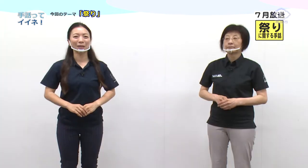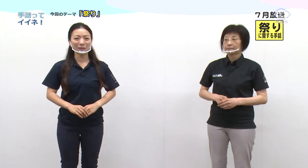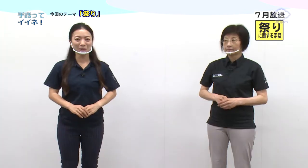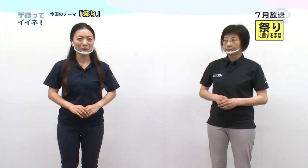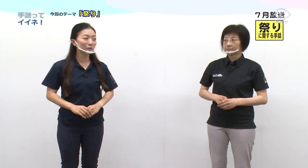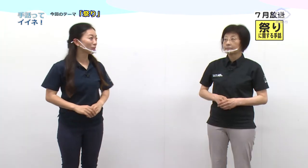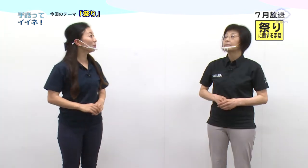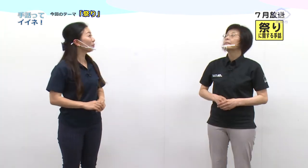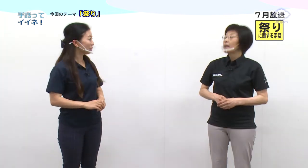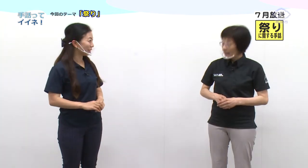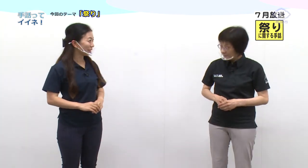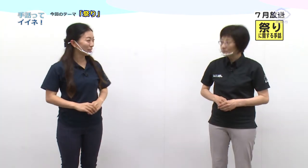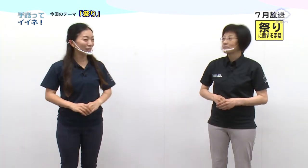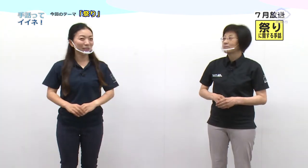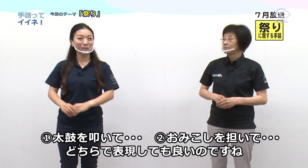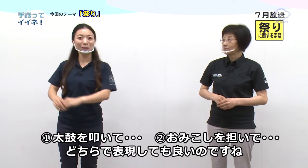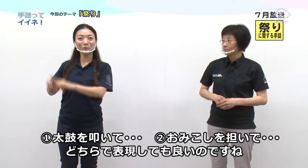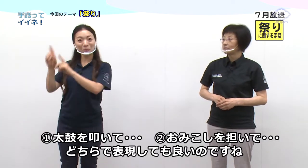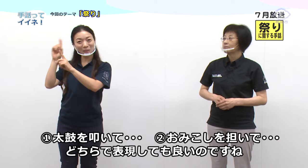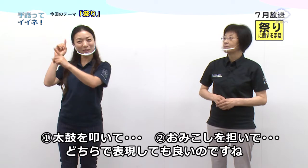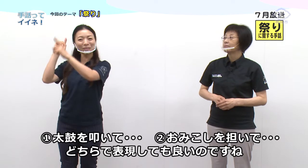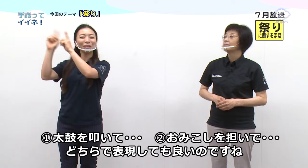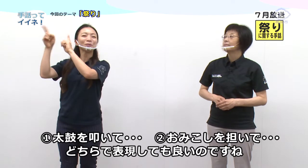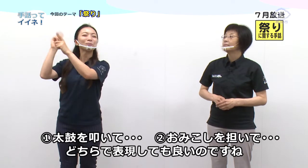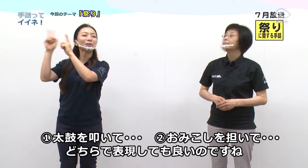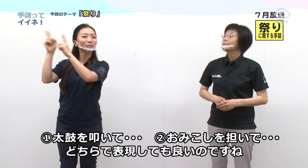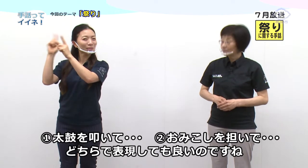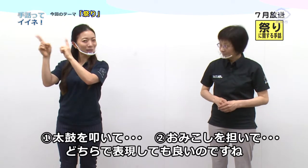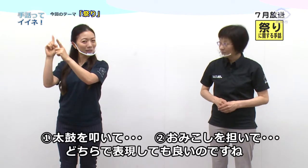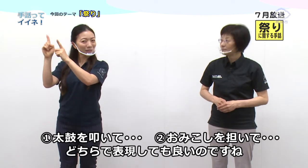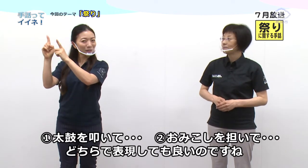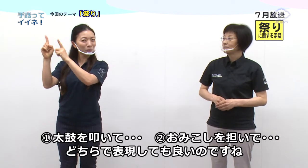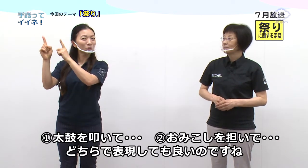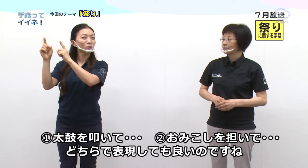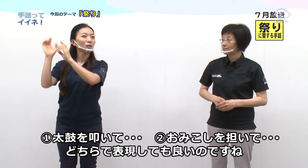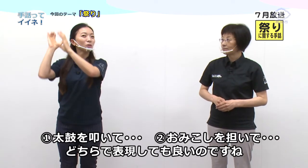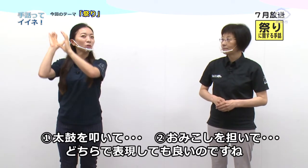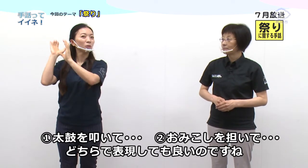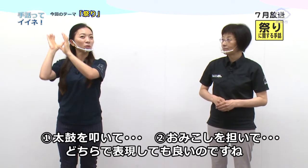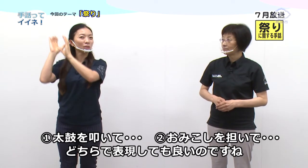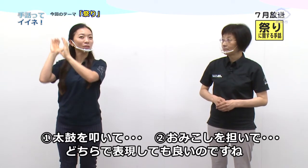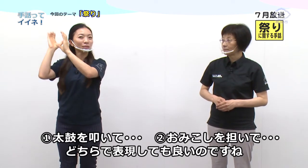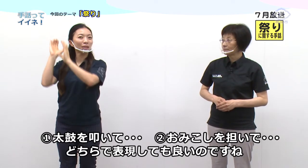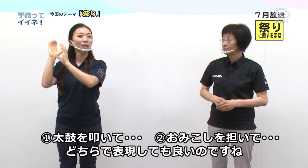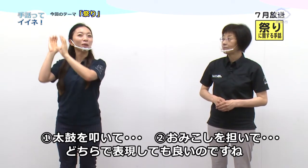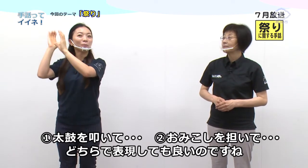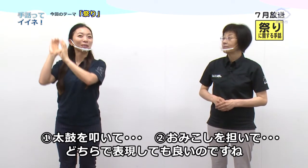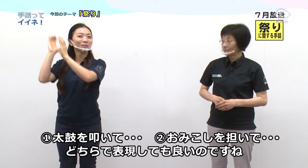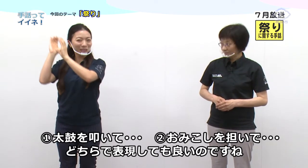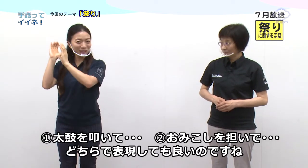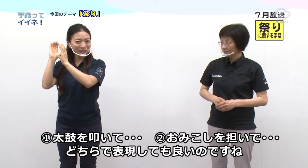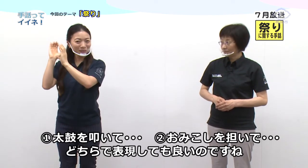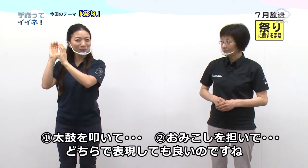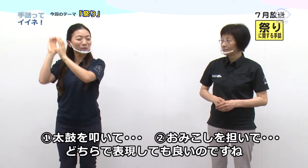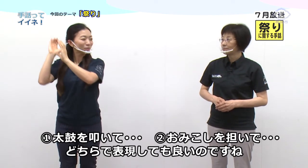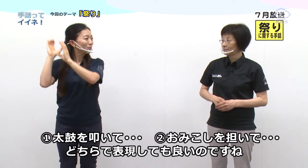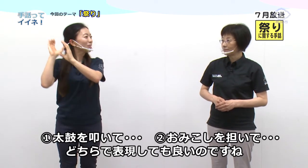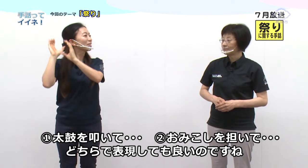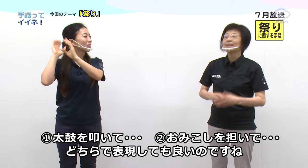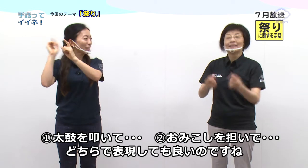はい、ではやってみますね。太鼓を叩いて祭り、もしくはおみこし担いで祭り、これどっちでもいいんですよね。